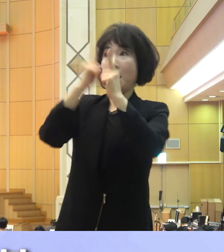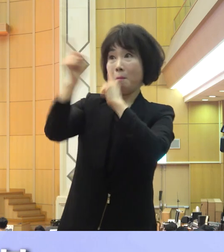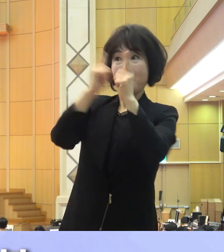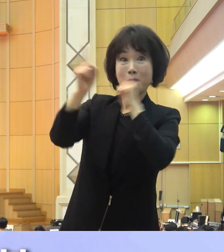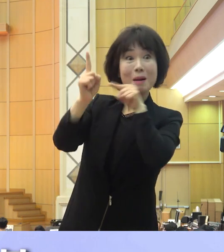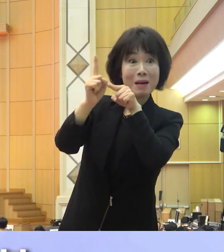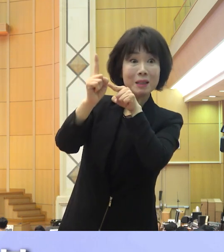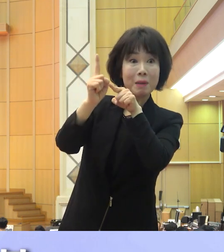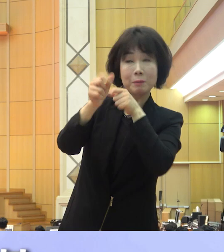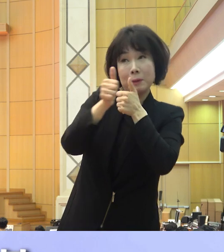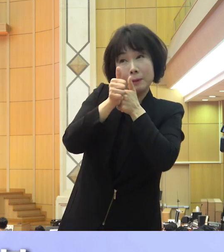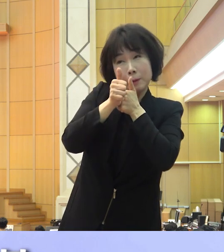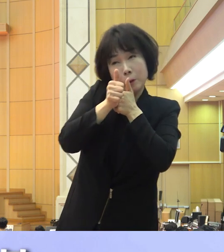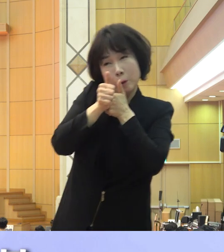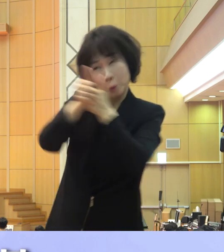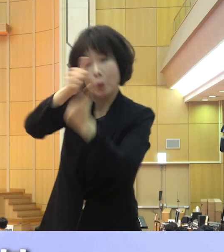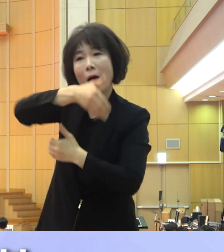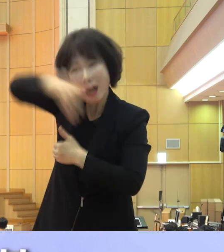말씀을